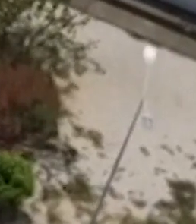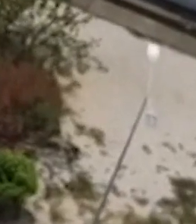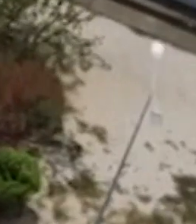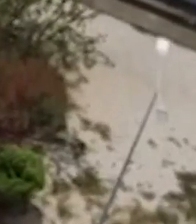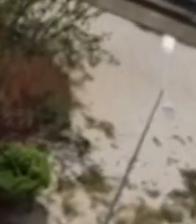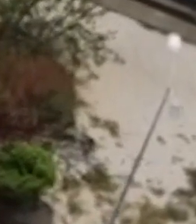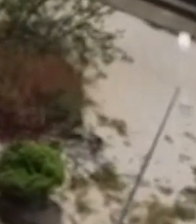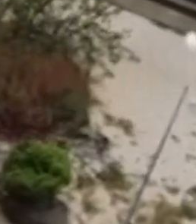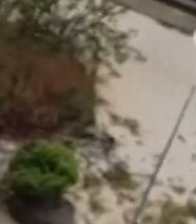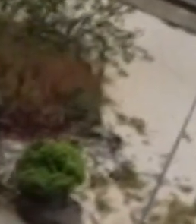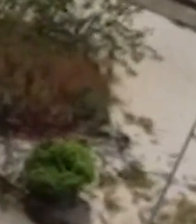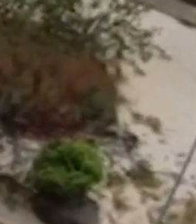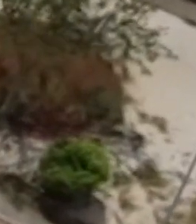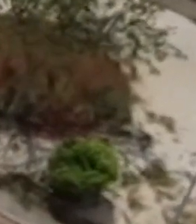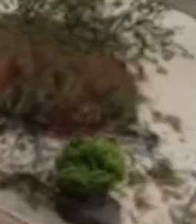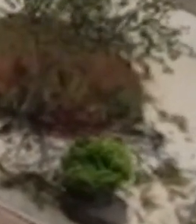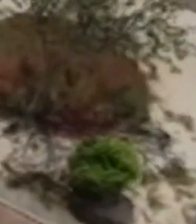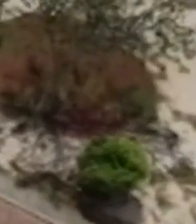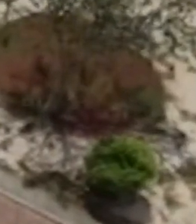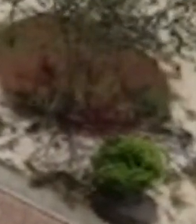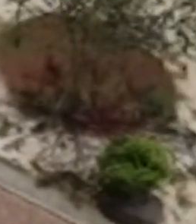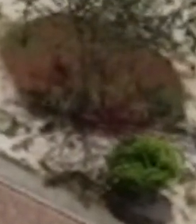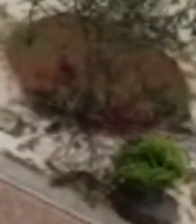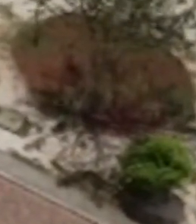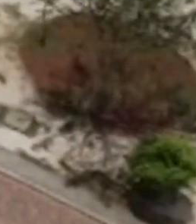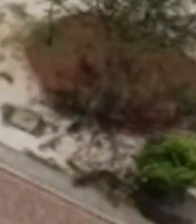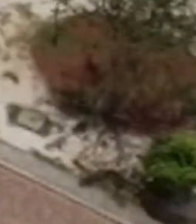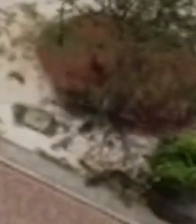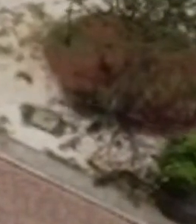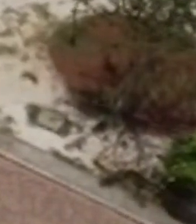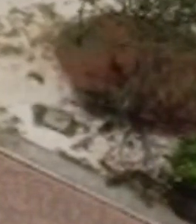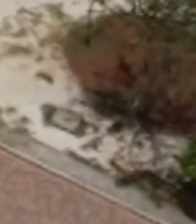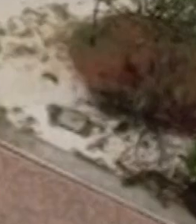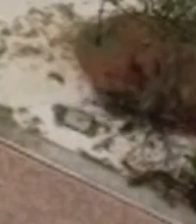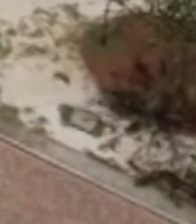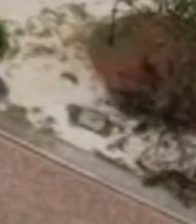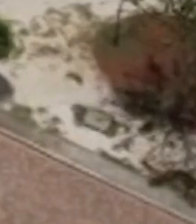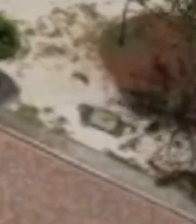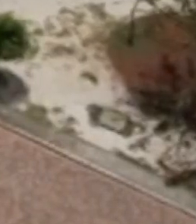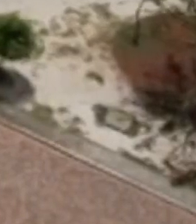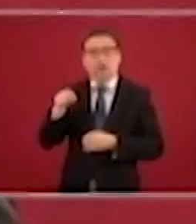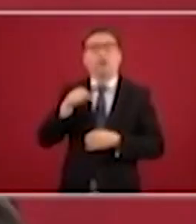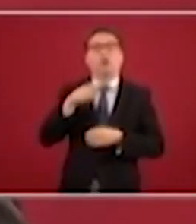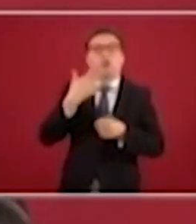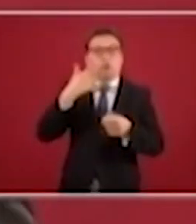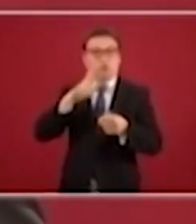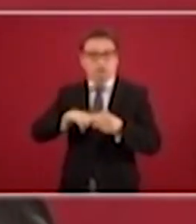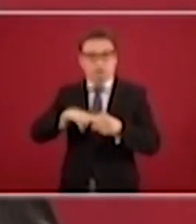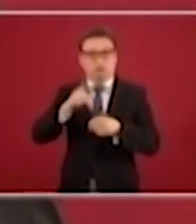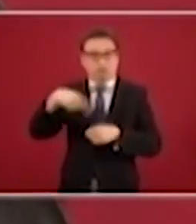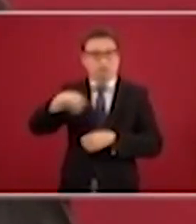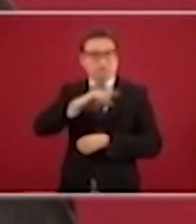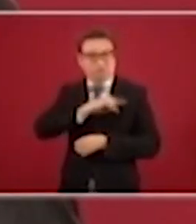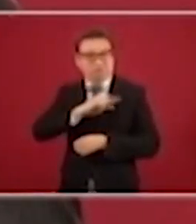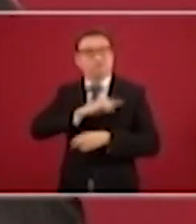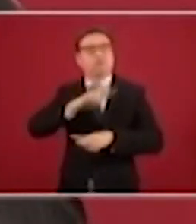Chile también quiere reabrir su economía a pesar de los más de 9.000 infectados y más de 100 muertos.